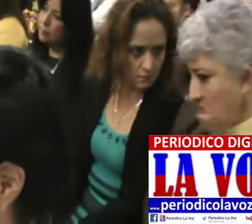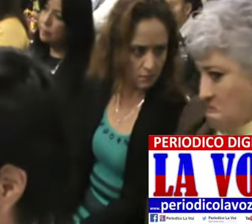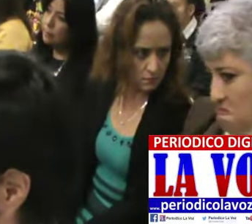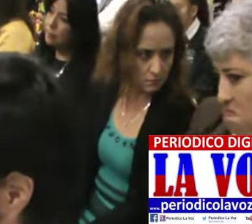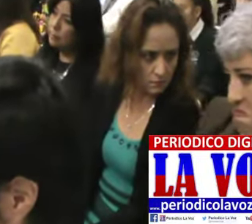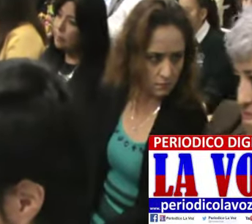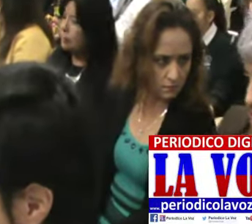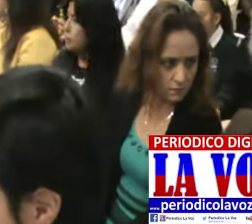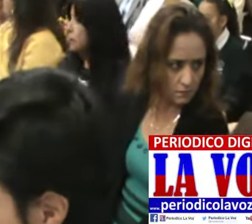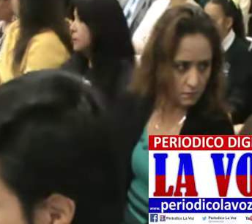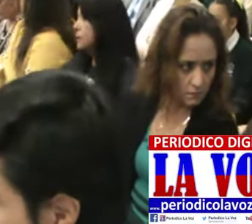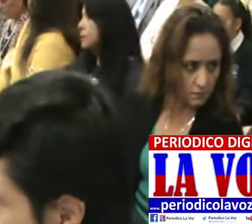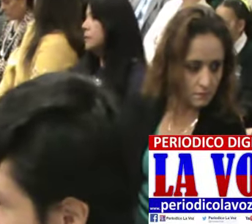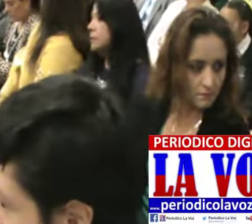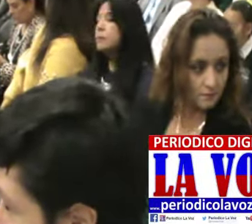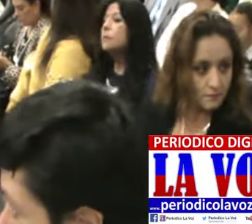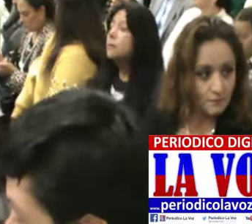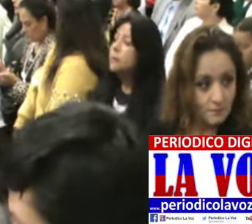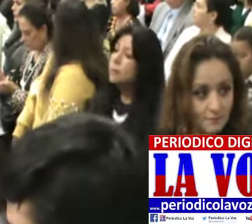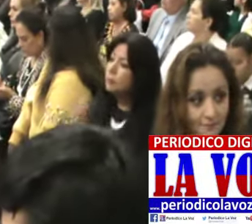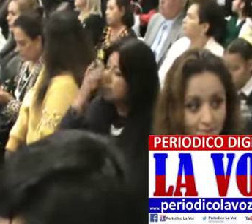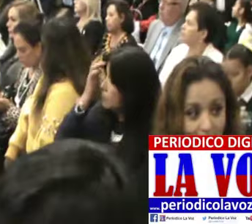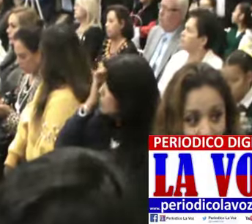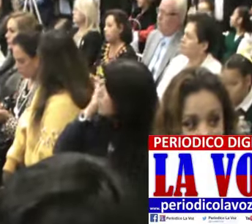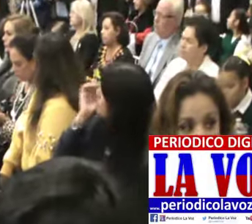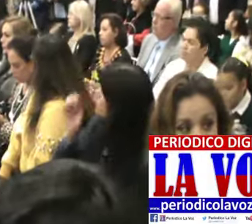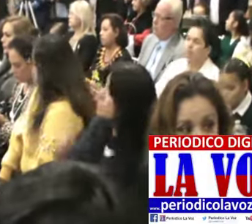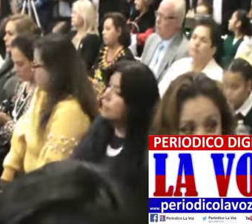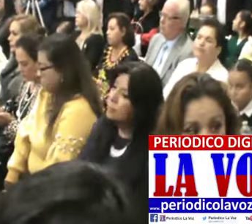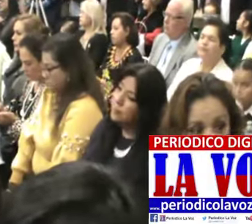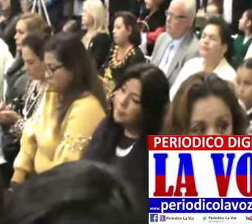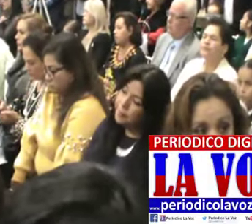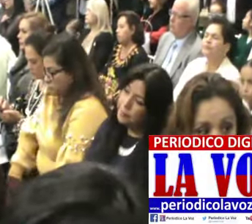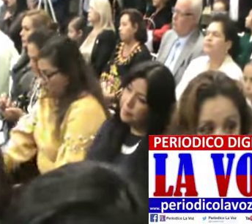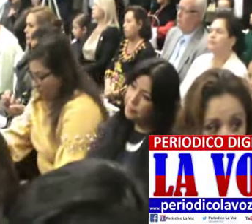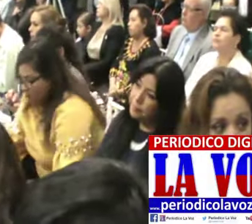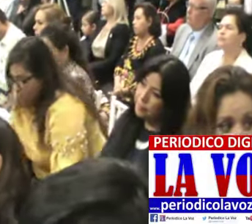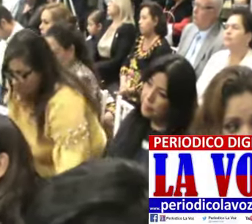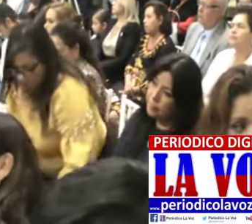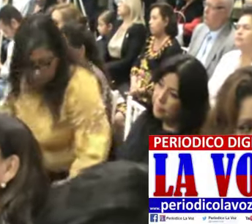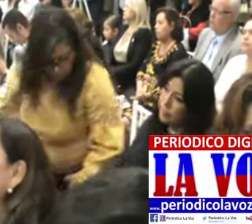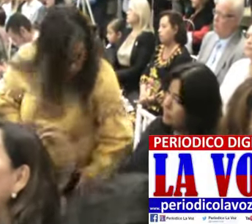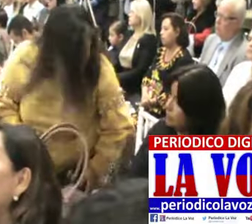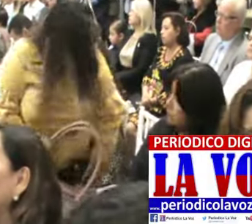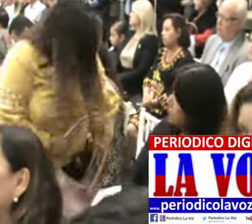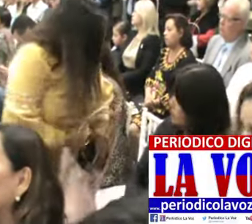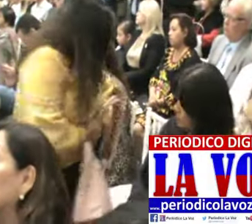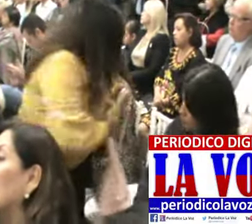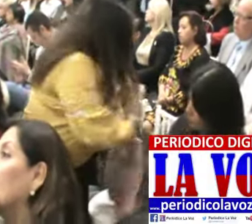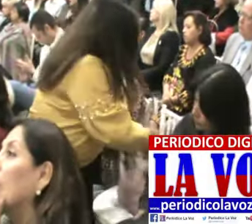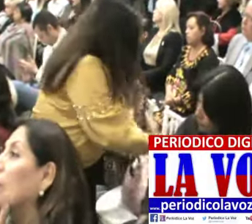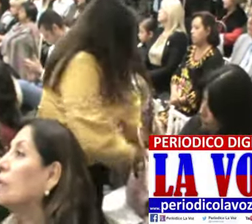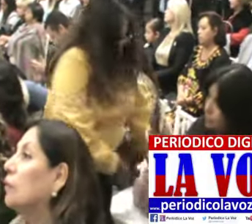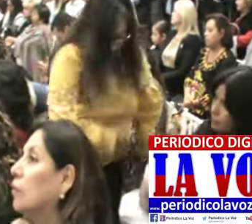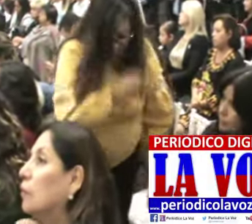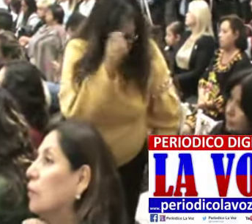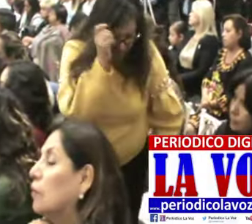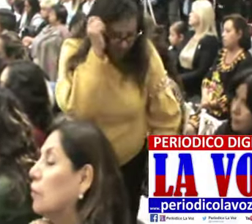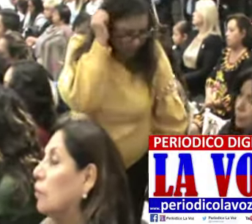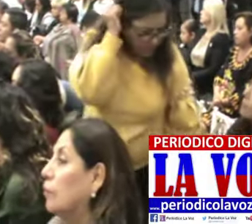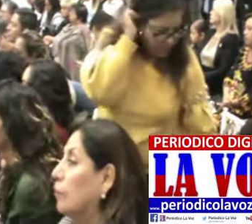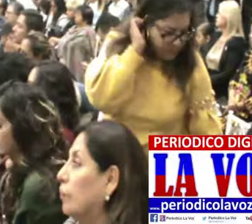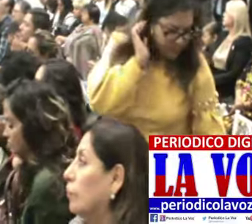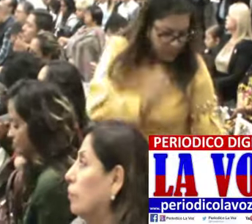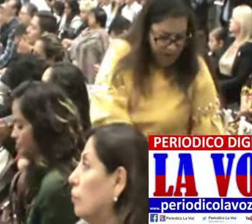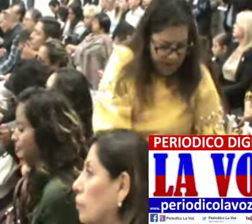61 audiencias en materia de tutela y preservación del interés superior del menor. Por lo que toca a las actividades de